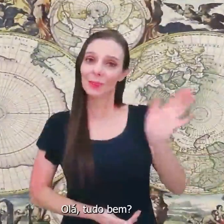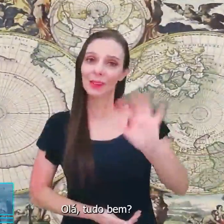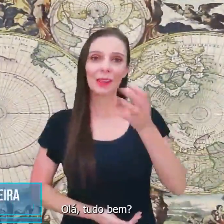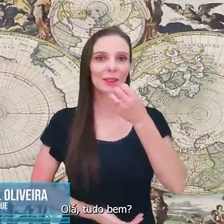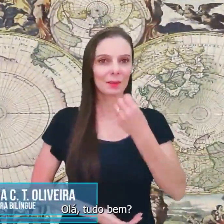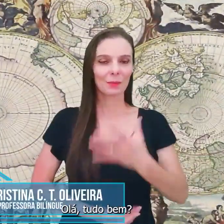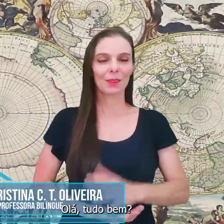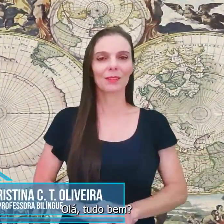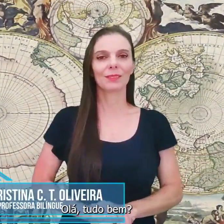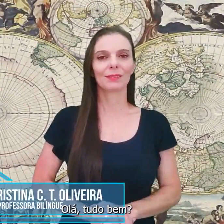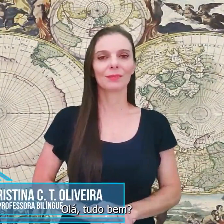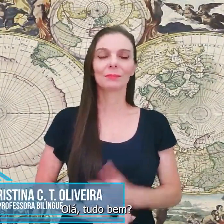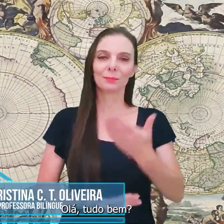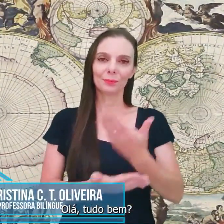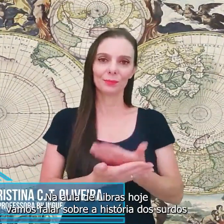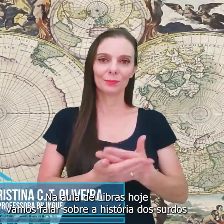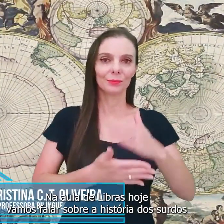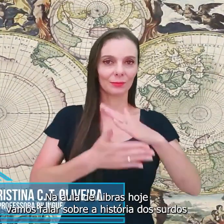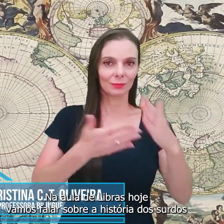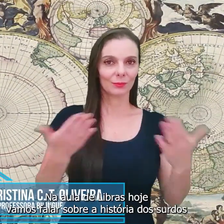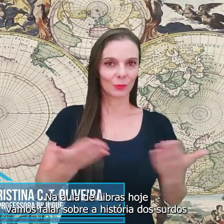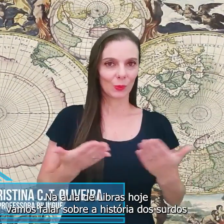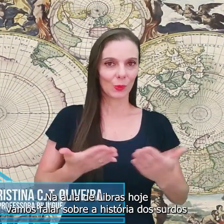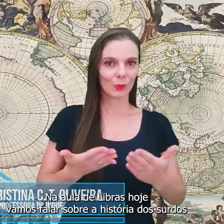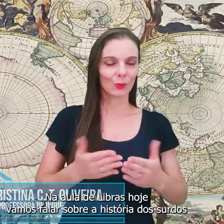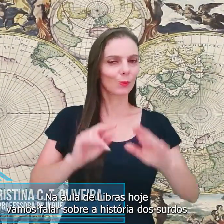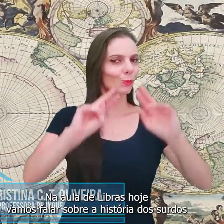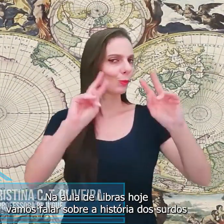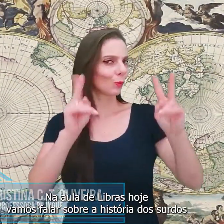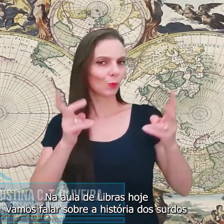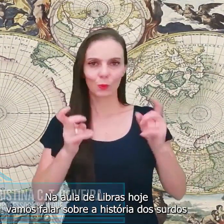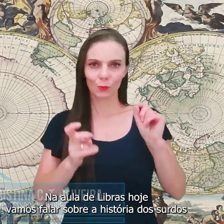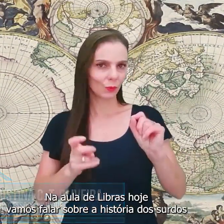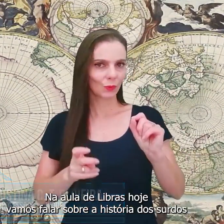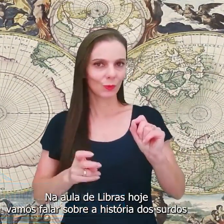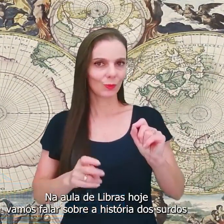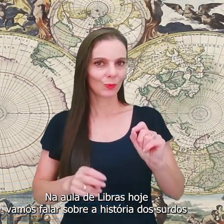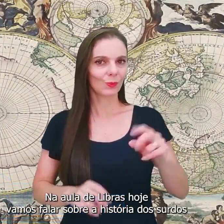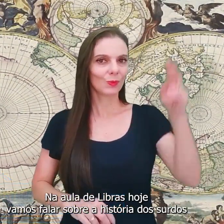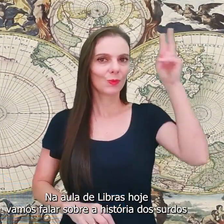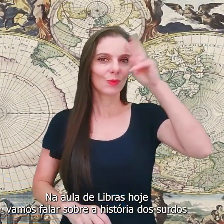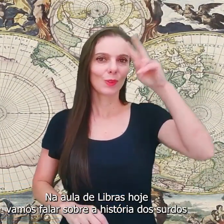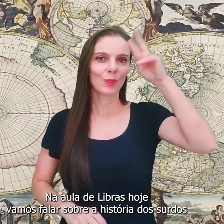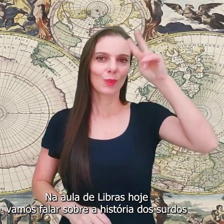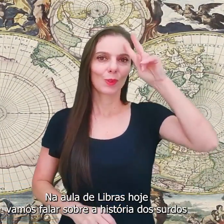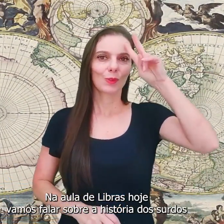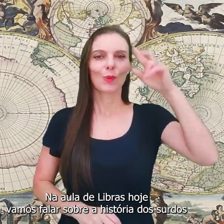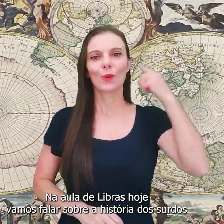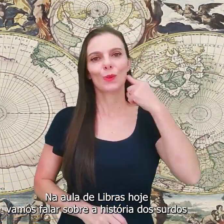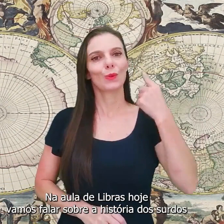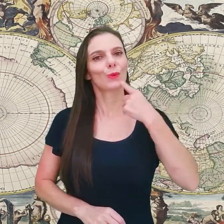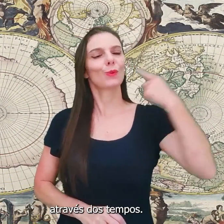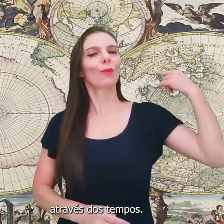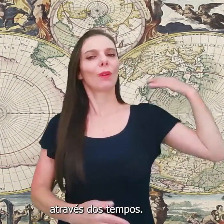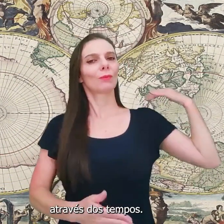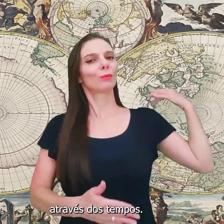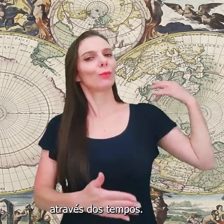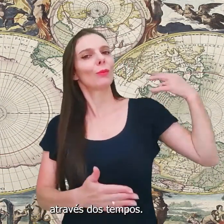Olá, tudo bem? Na aula de Libras hoje, vamos falar sobre a história dos surdos através dos